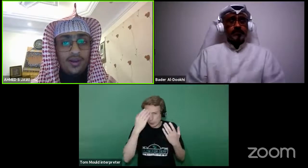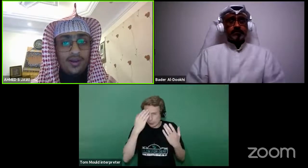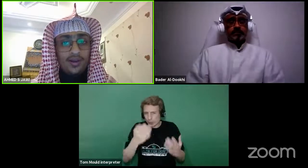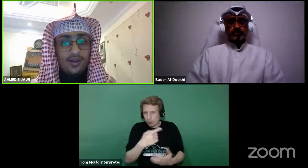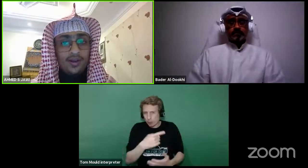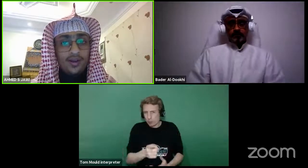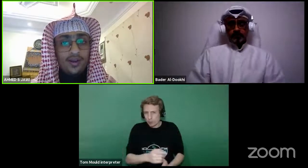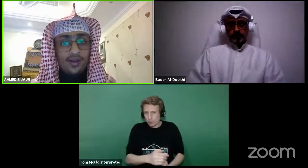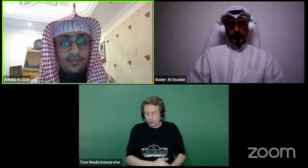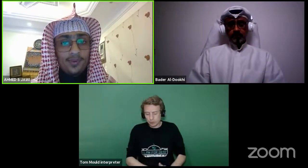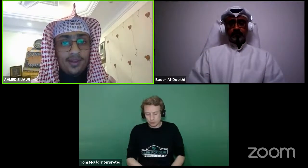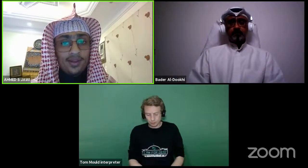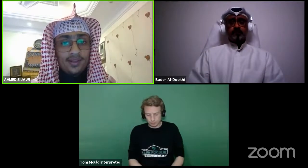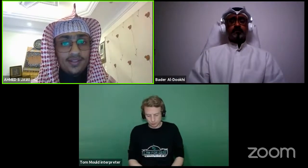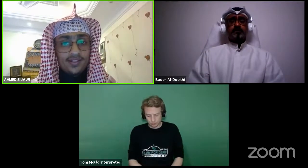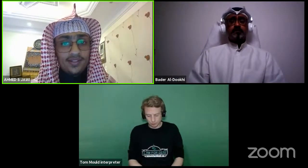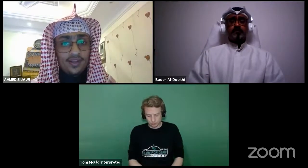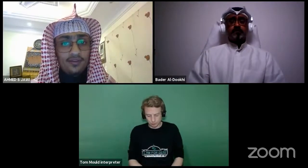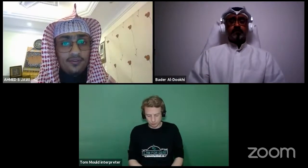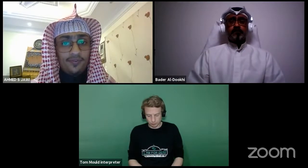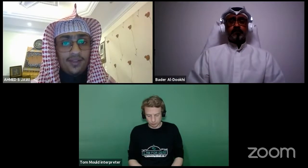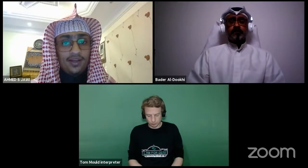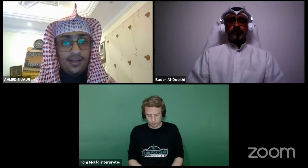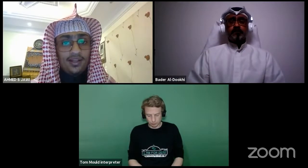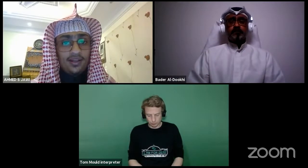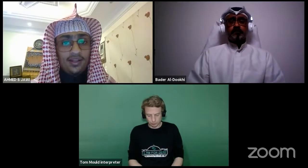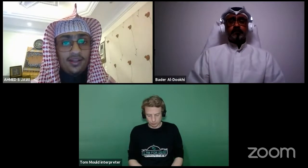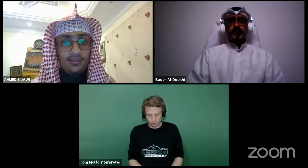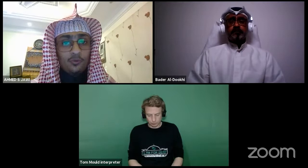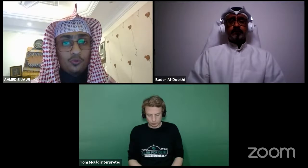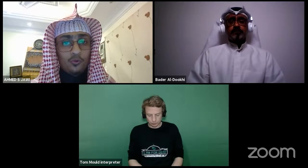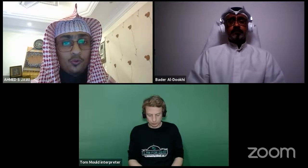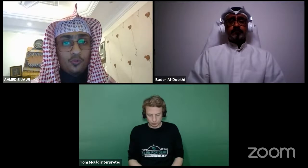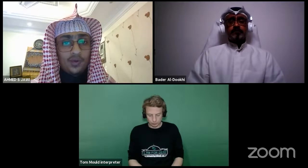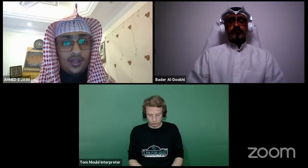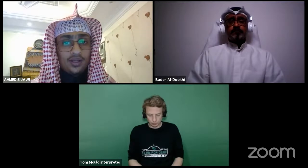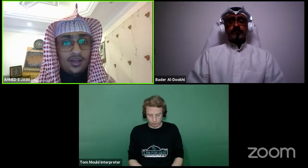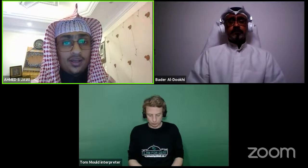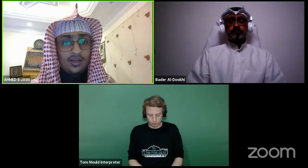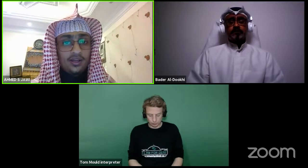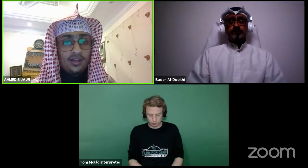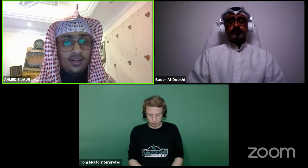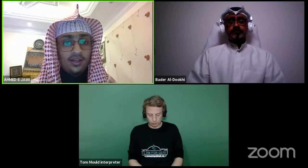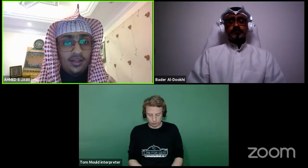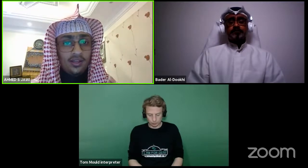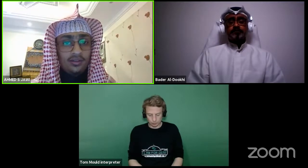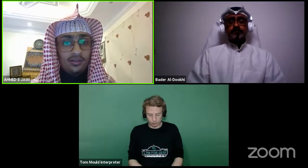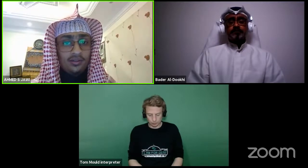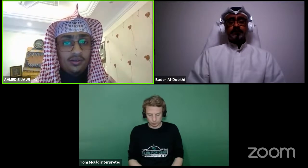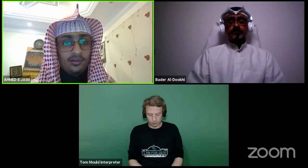قالوا يا أبانا استغفر لنا ذنوبنا